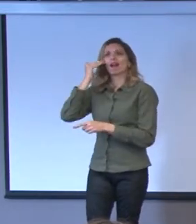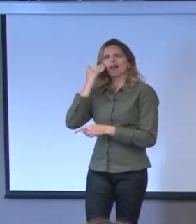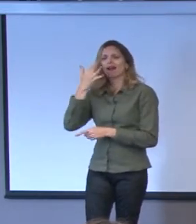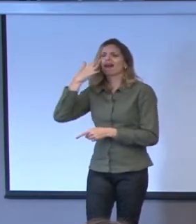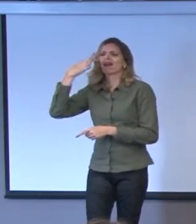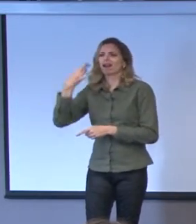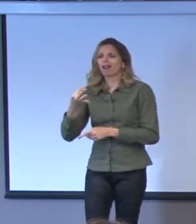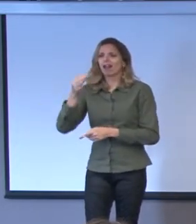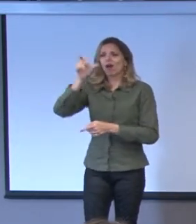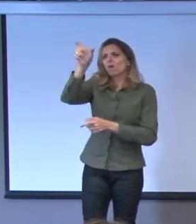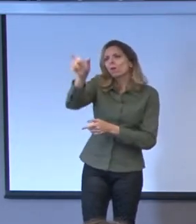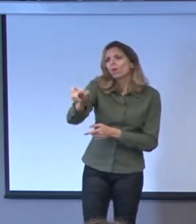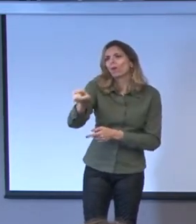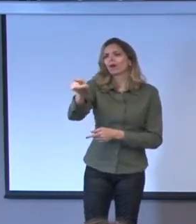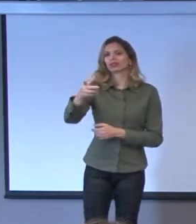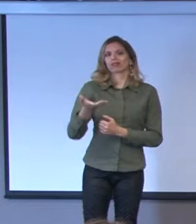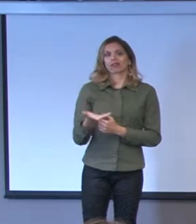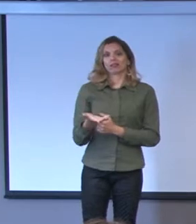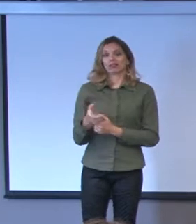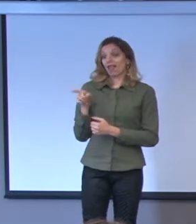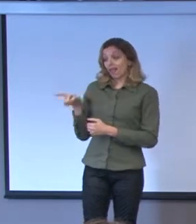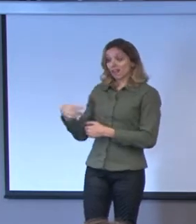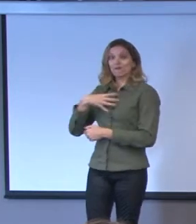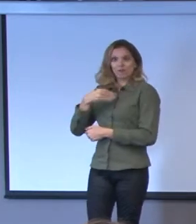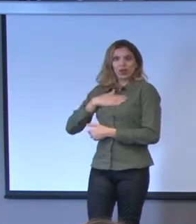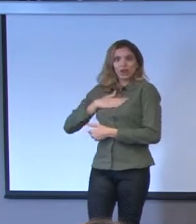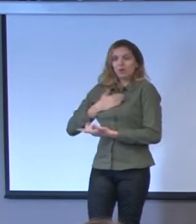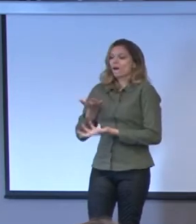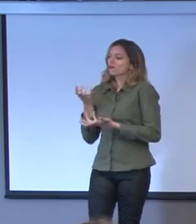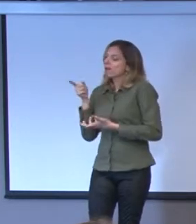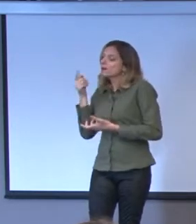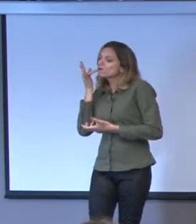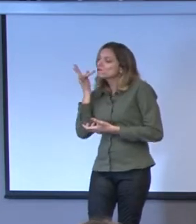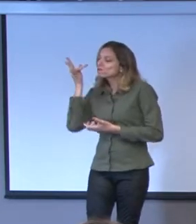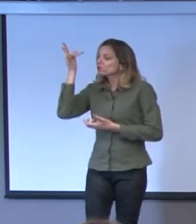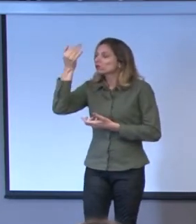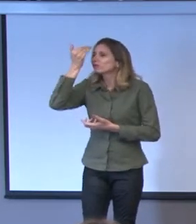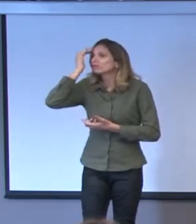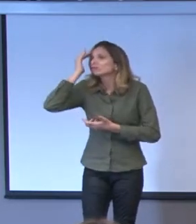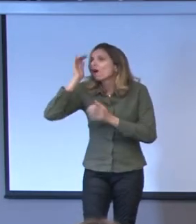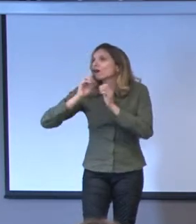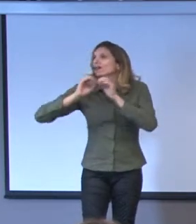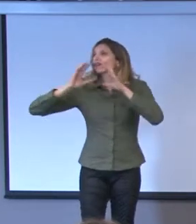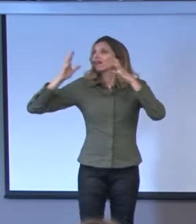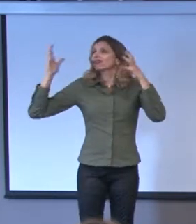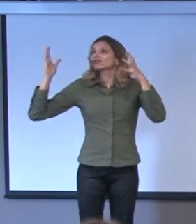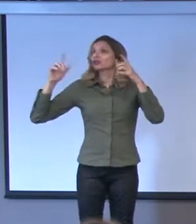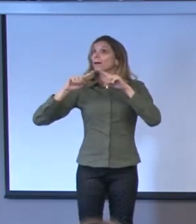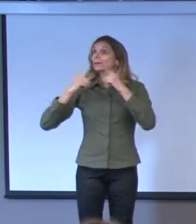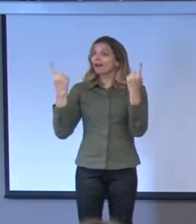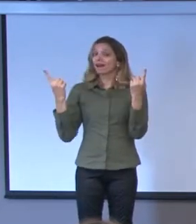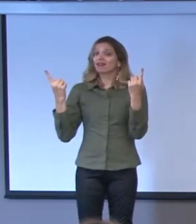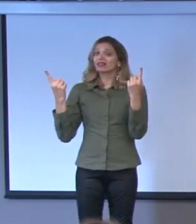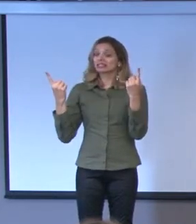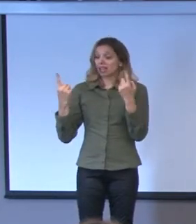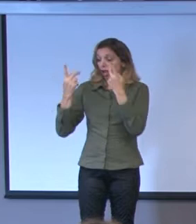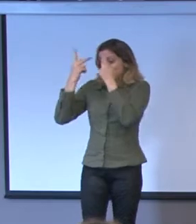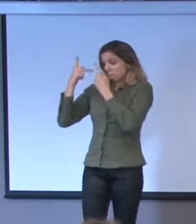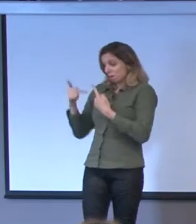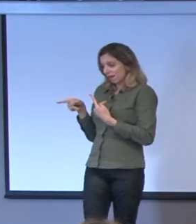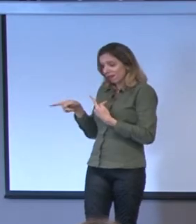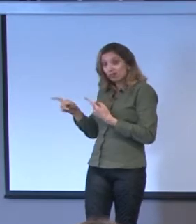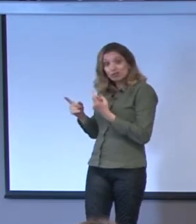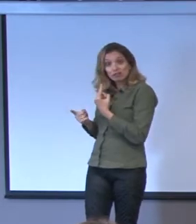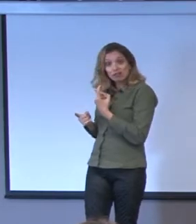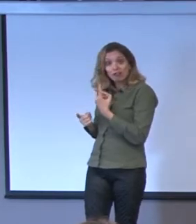outro. É o filho que vai, sim, querer um futuro grandioso, mas ele sabe que futuro grandioso para ele não vale